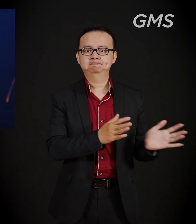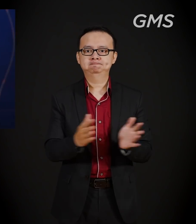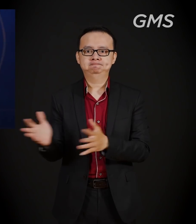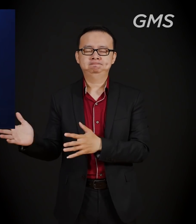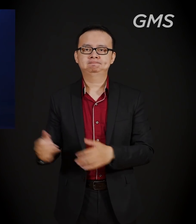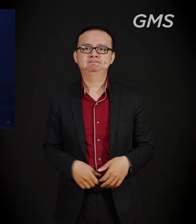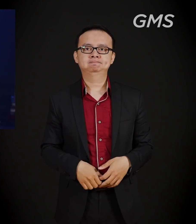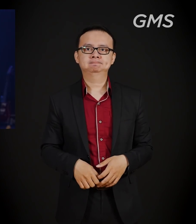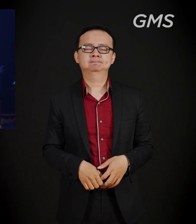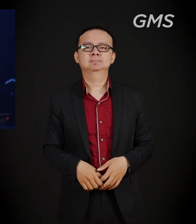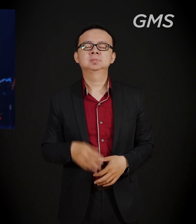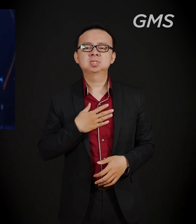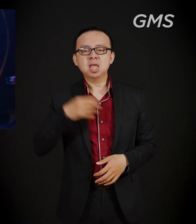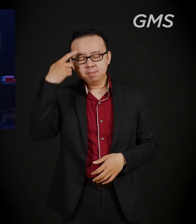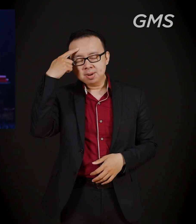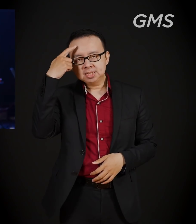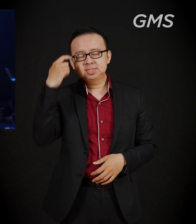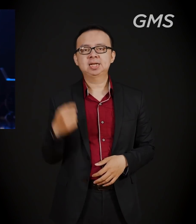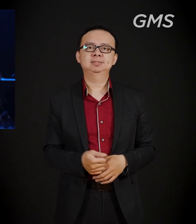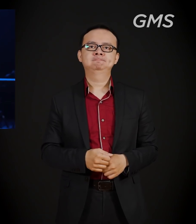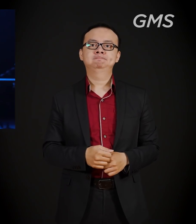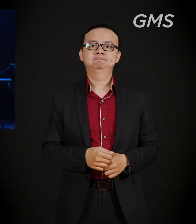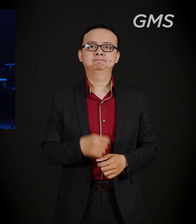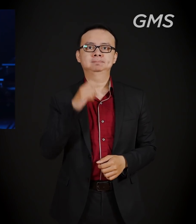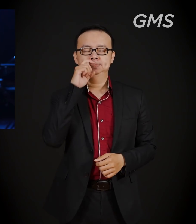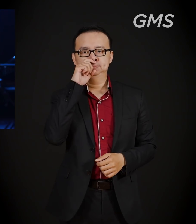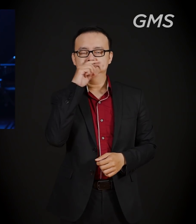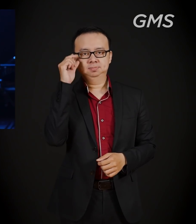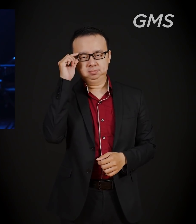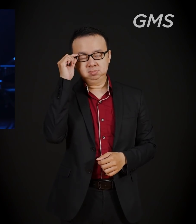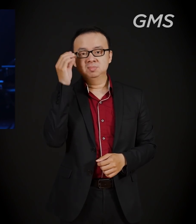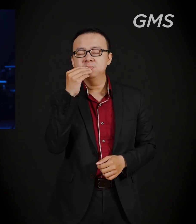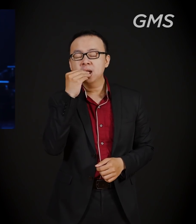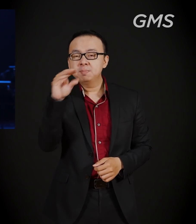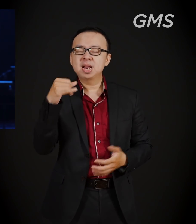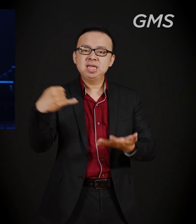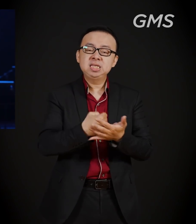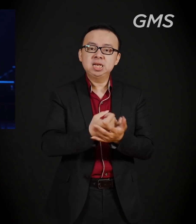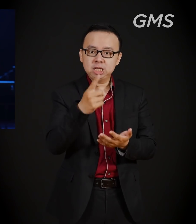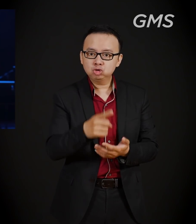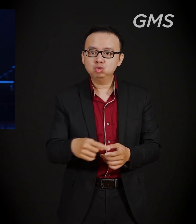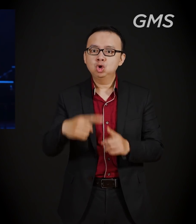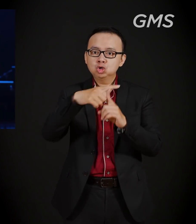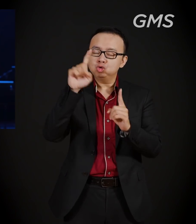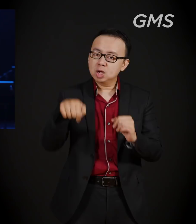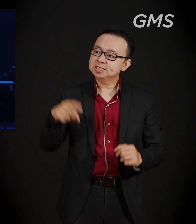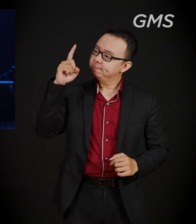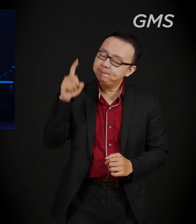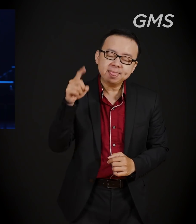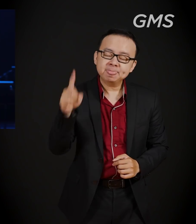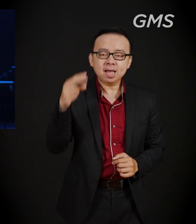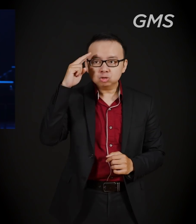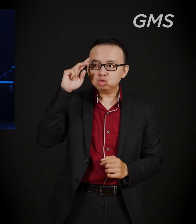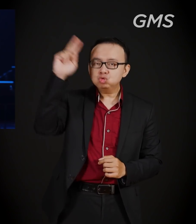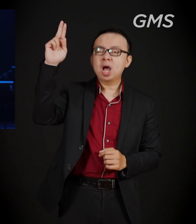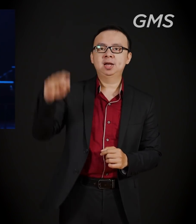selanjutnya. Saya pelajari. Karena pekabaran Injil adalah perintah dan kehendak Tuhan. Berarti ada 4 kesimpulan